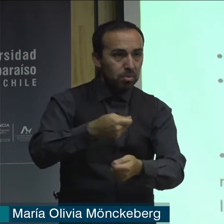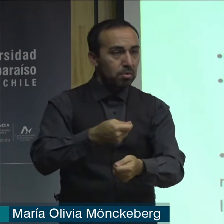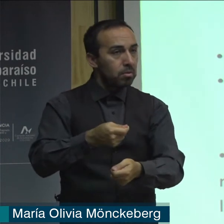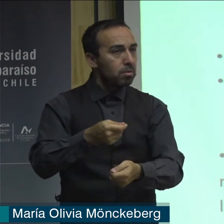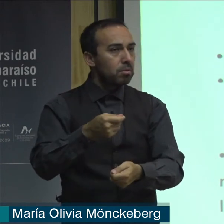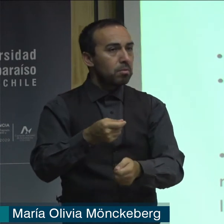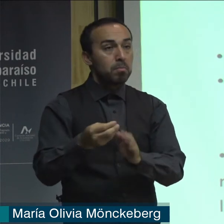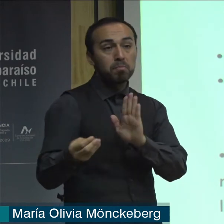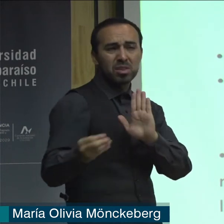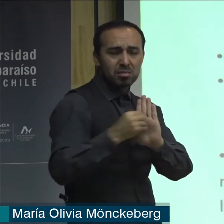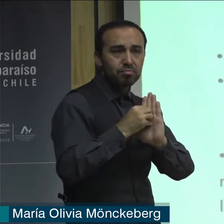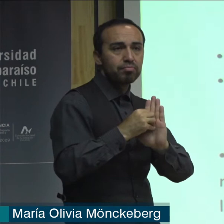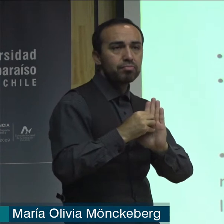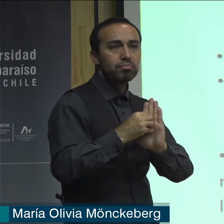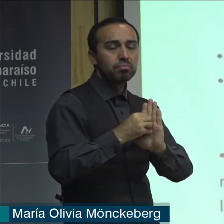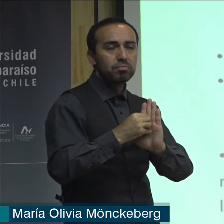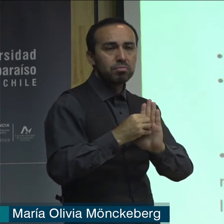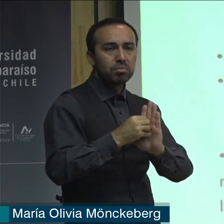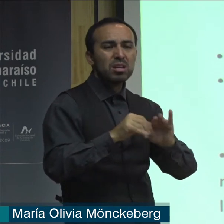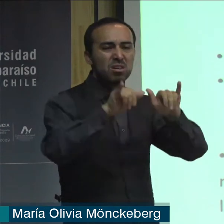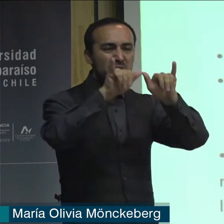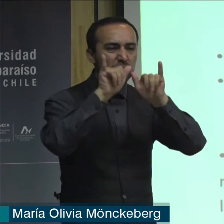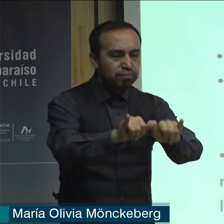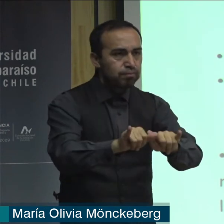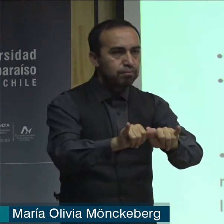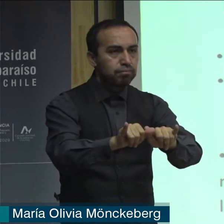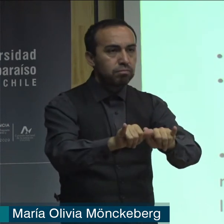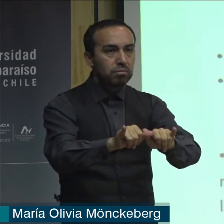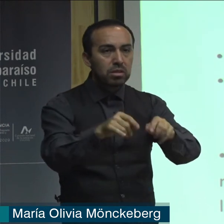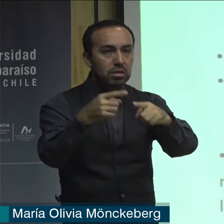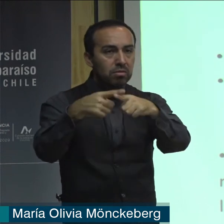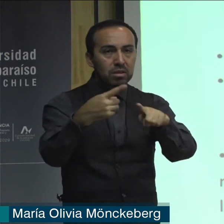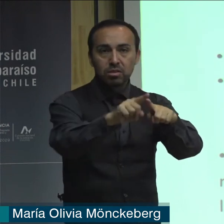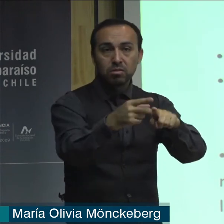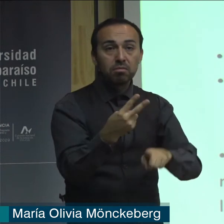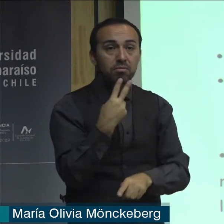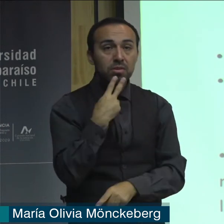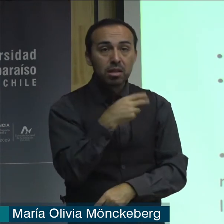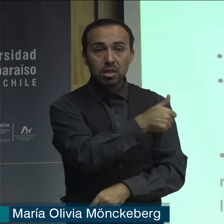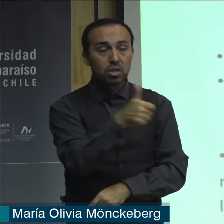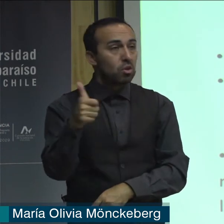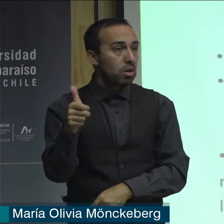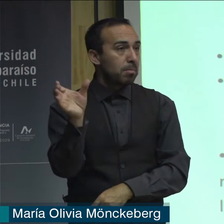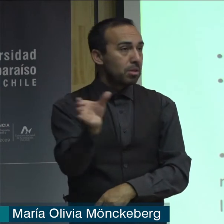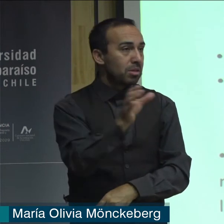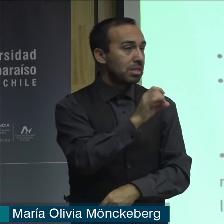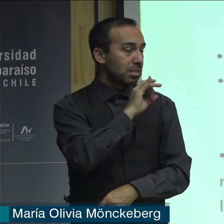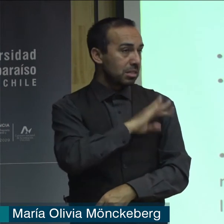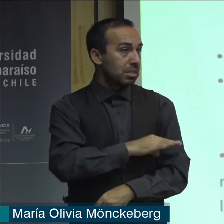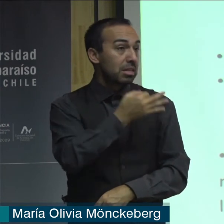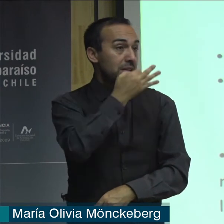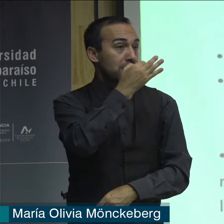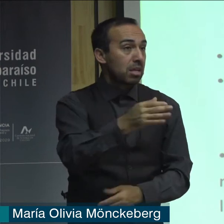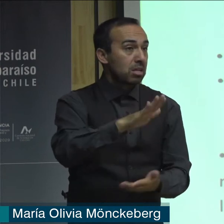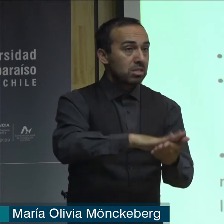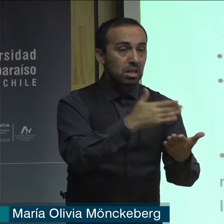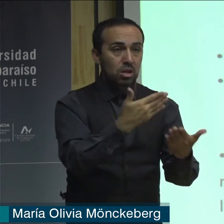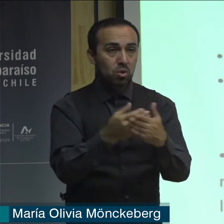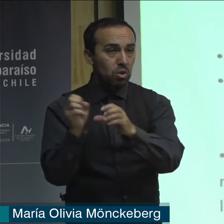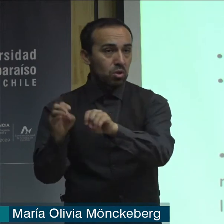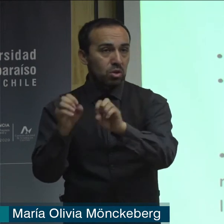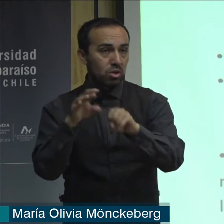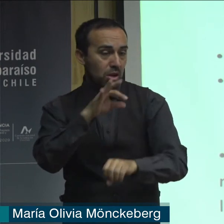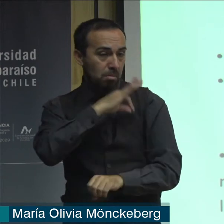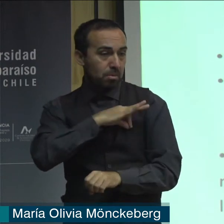se impuso en los diversos ámbitos de la vida de los chilenos y chilenas ya mencionaba que la salud o la educación en la previsión